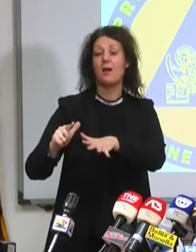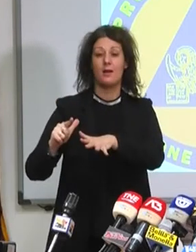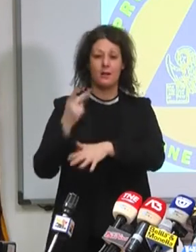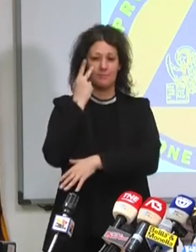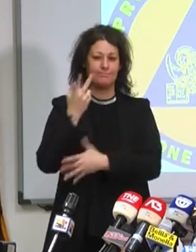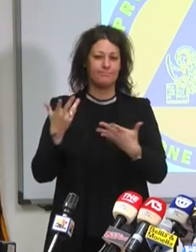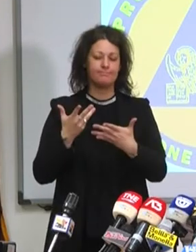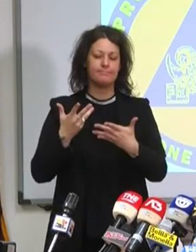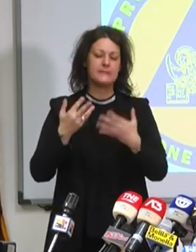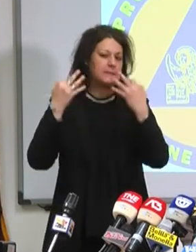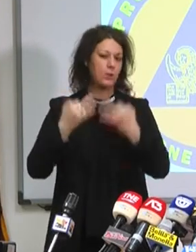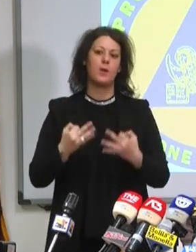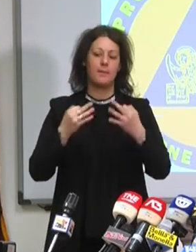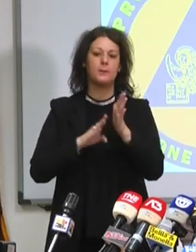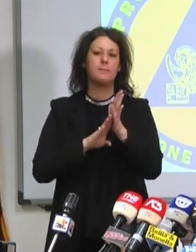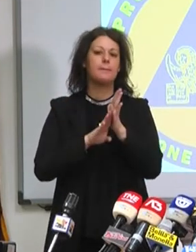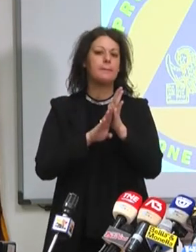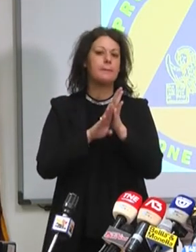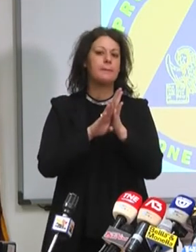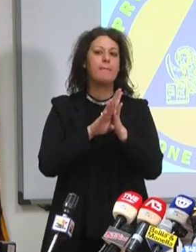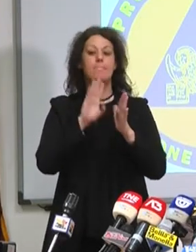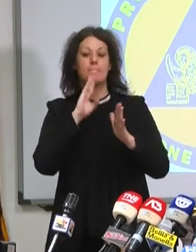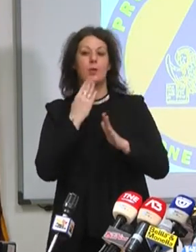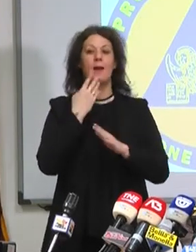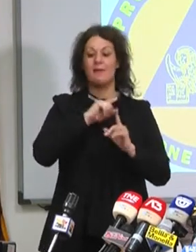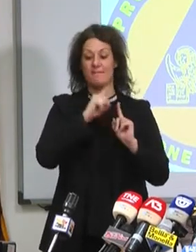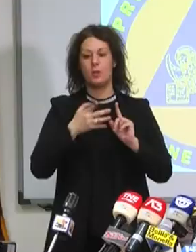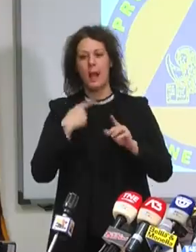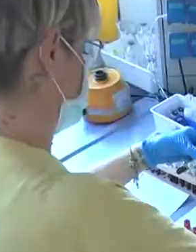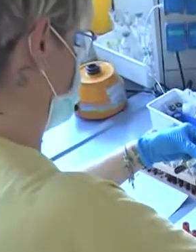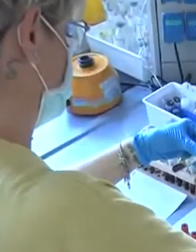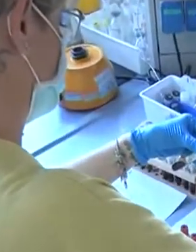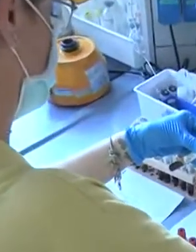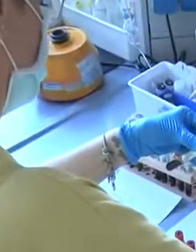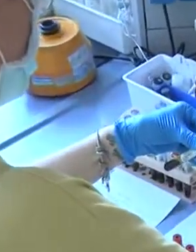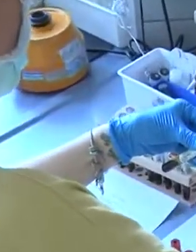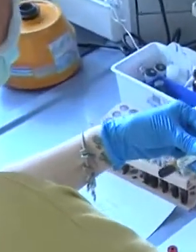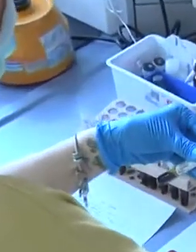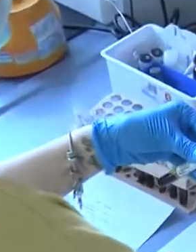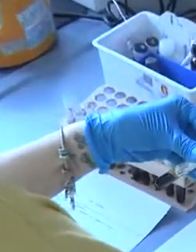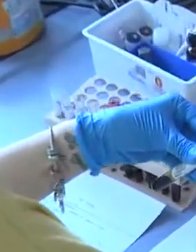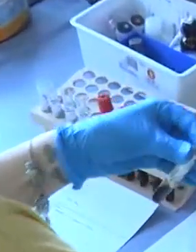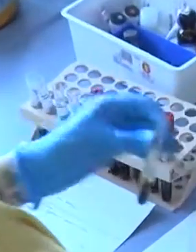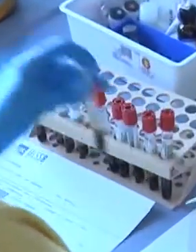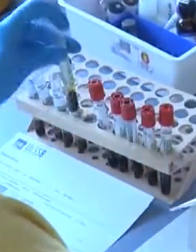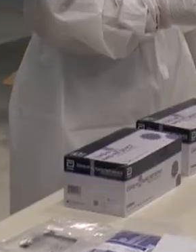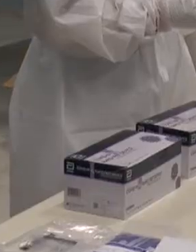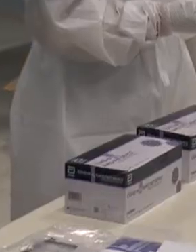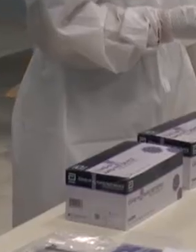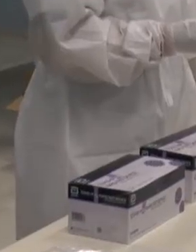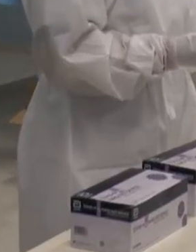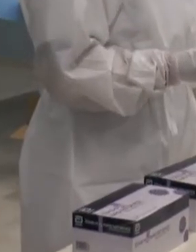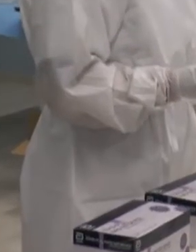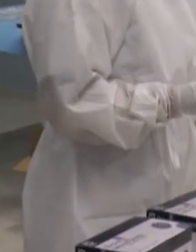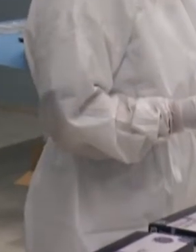sicuramente c'è una ripresa, ancora molto controllata, ma c'è una ripresa. Per ora il virus circola in modo contenuto, ma è necessario